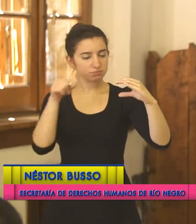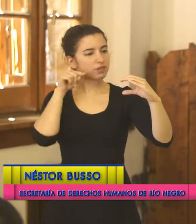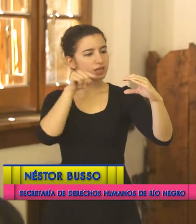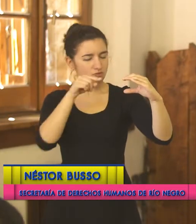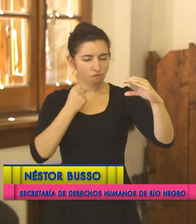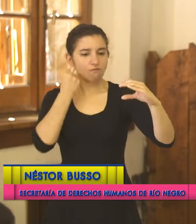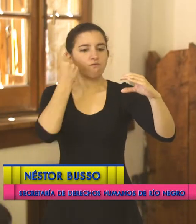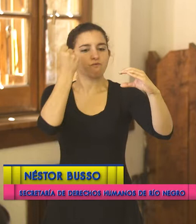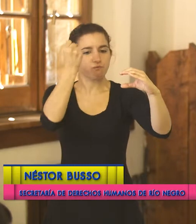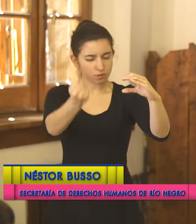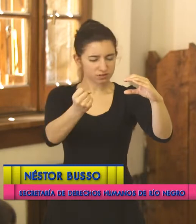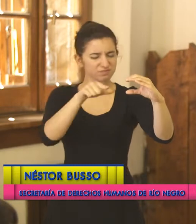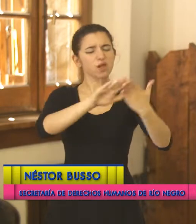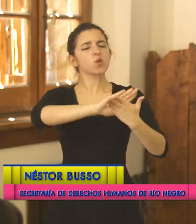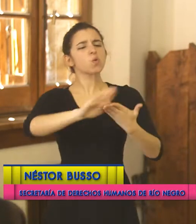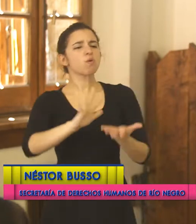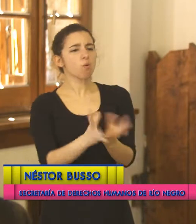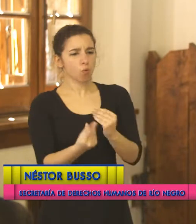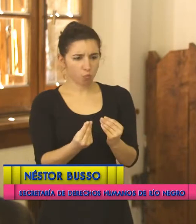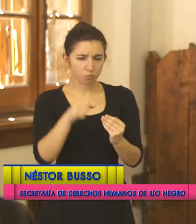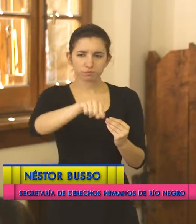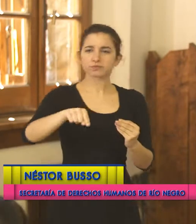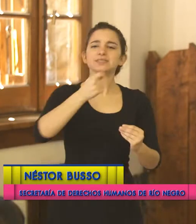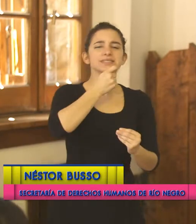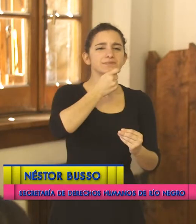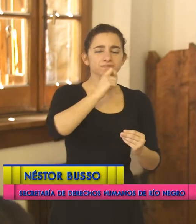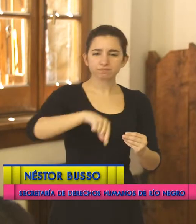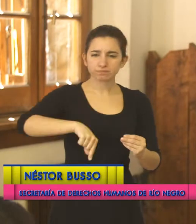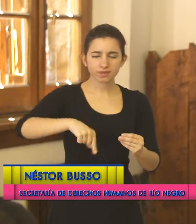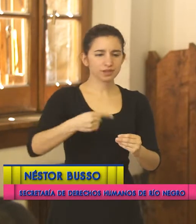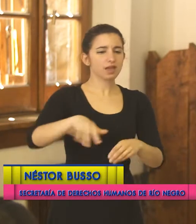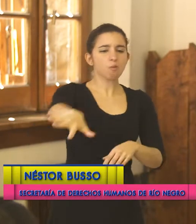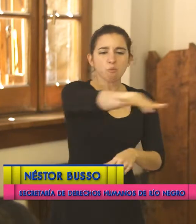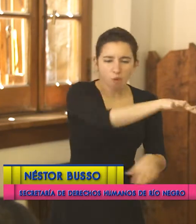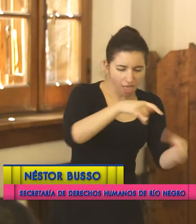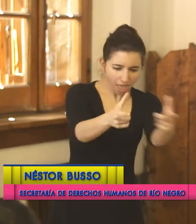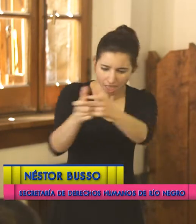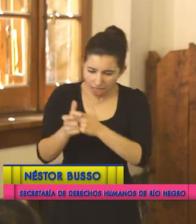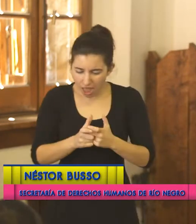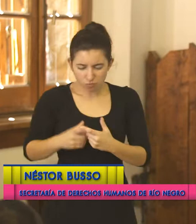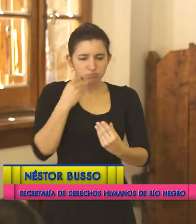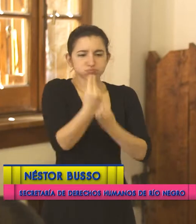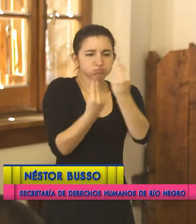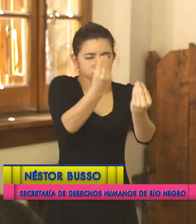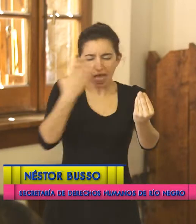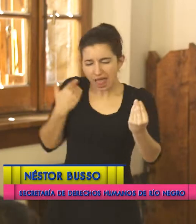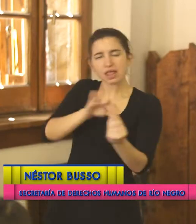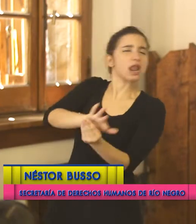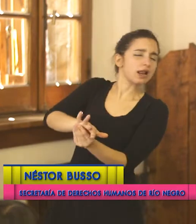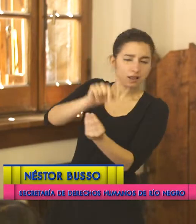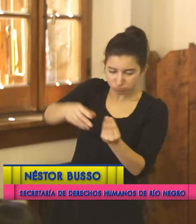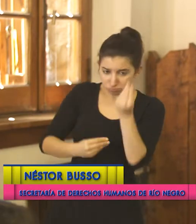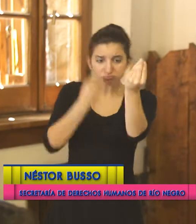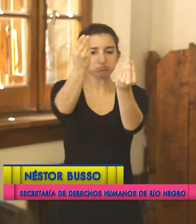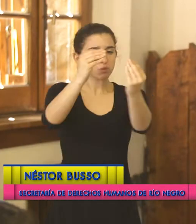será nuevo en la medida que tenga el protagonismo de los sectores populares de hasta hoy silenciados